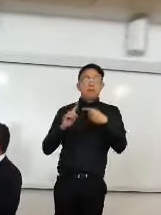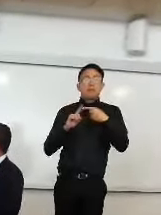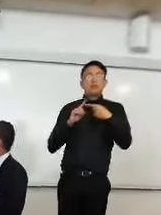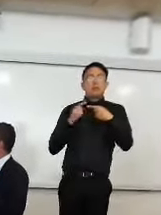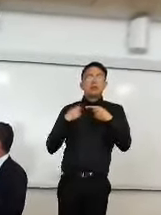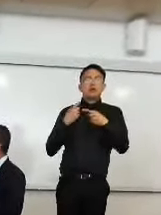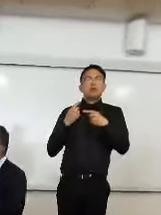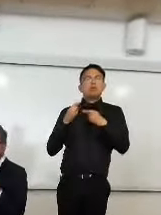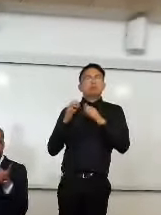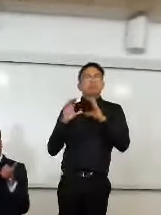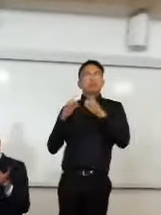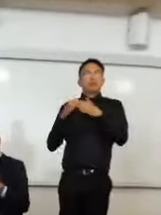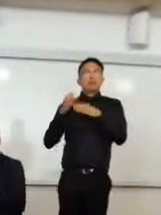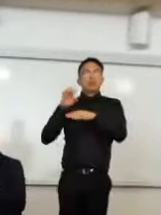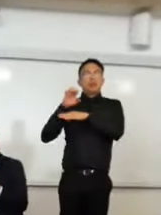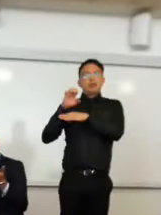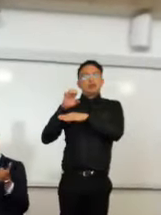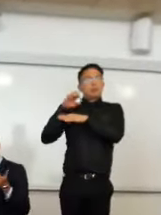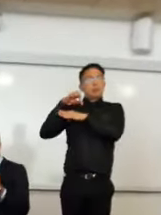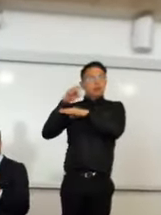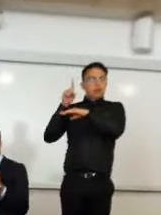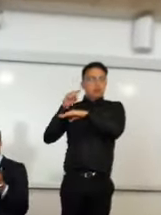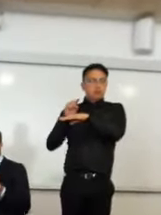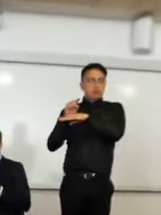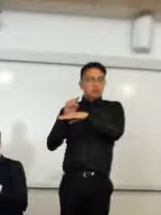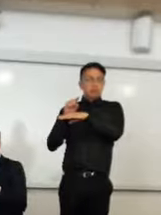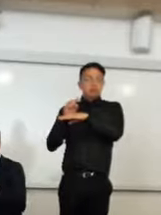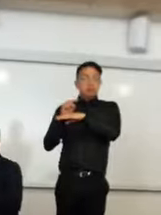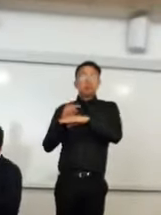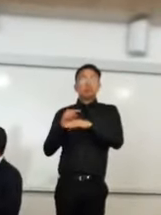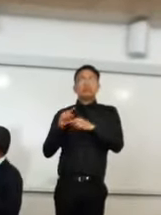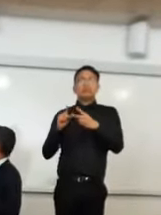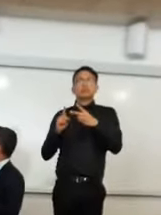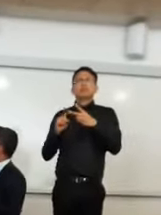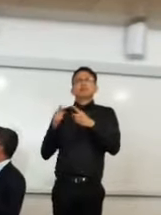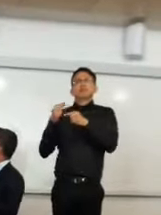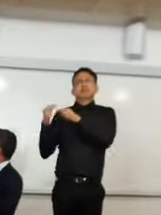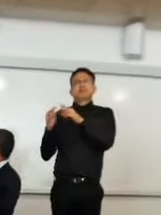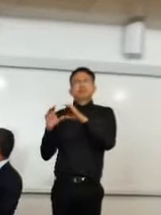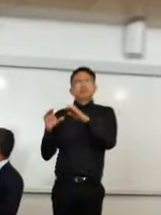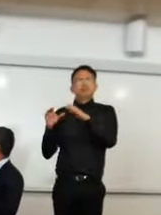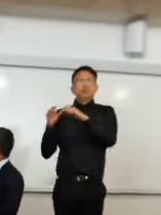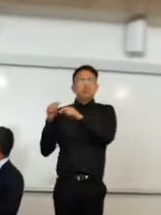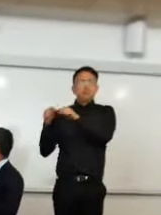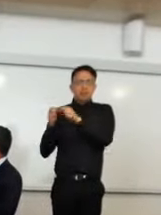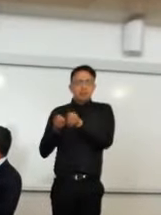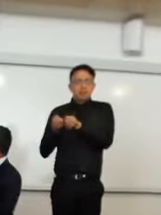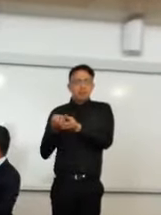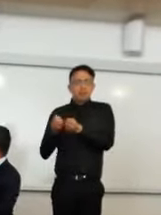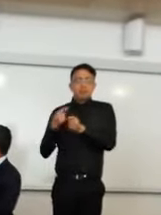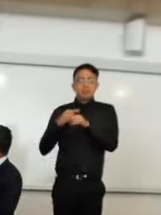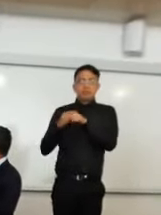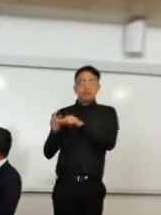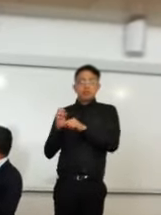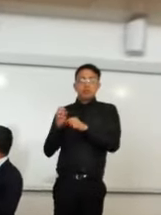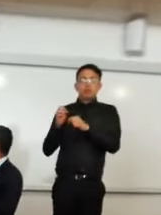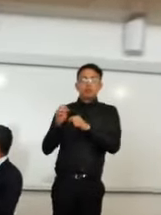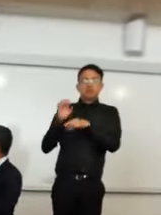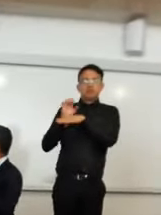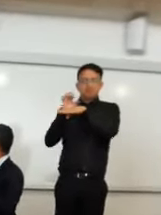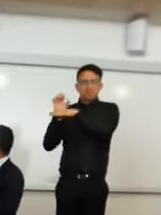empresas promotoras de salud, todas las encargadas del aseguramiento y la administración de planes de beneficios, y demás autoridades para operar el